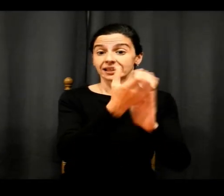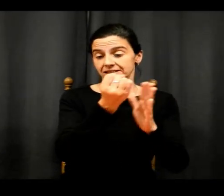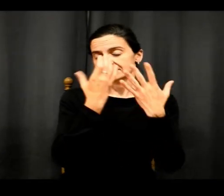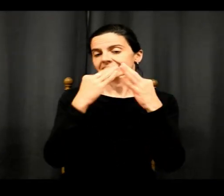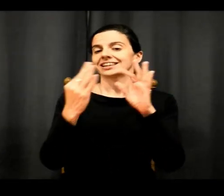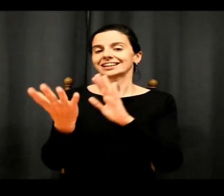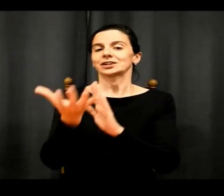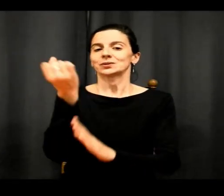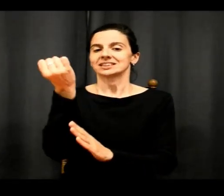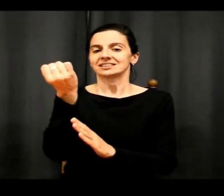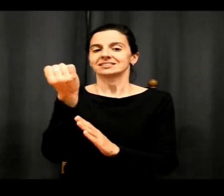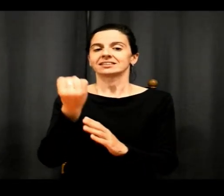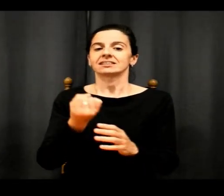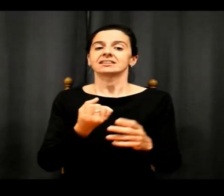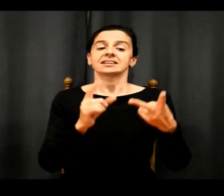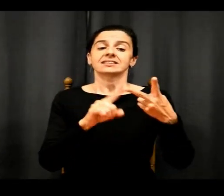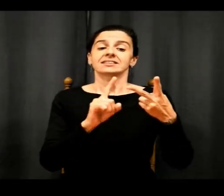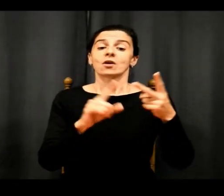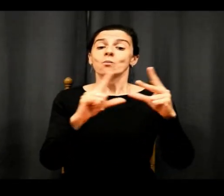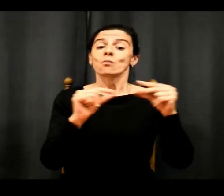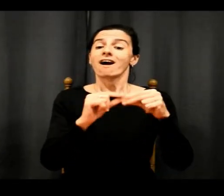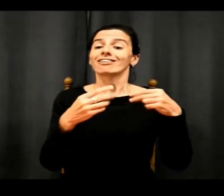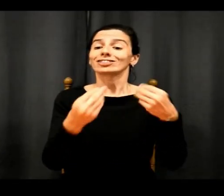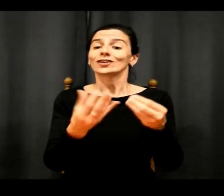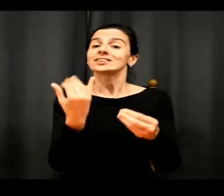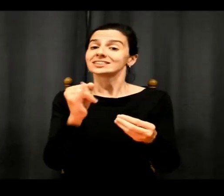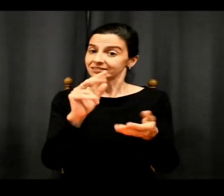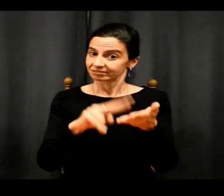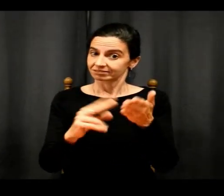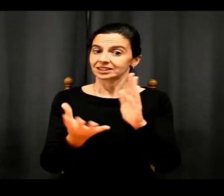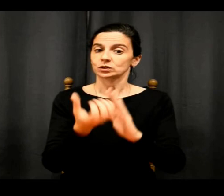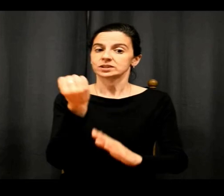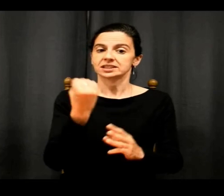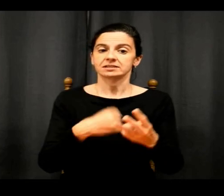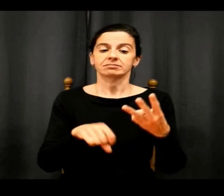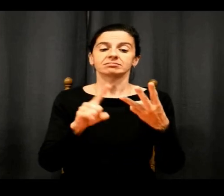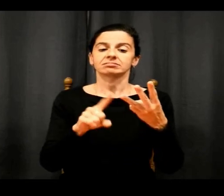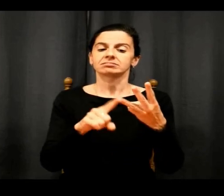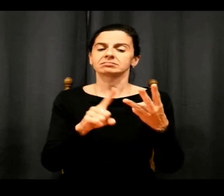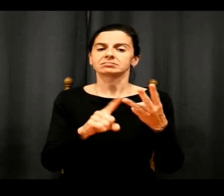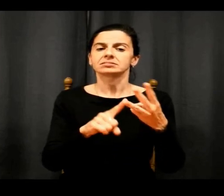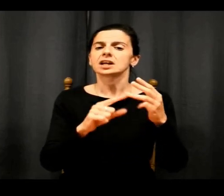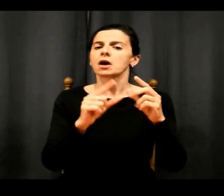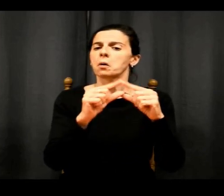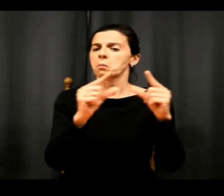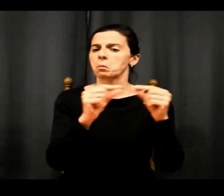n'intervient qu'en cas de réussite et la cotation est exclusivement fondée sur le degré de maîtrise.